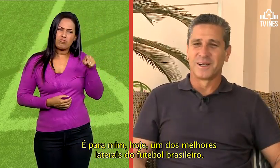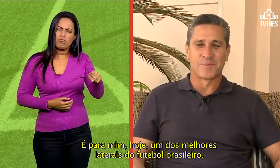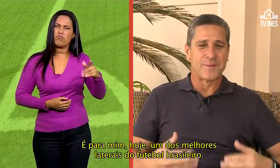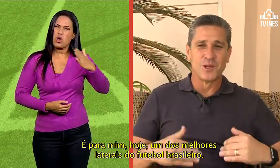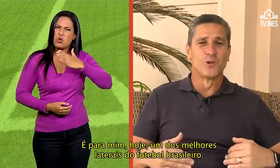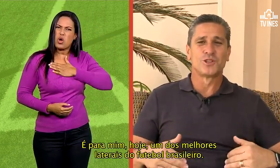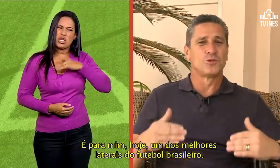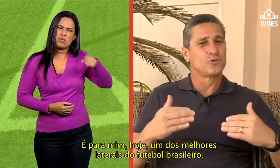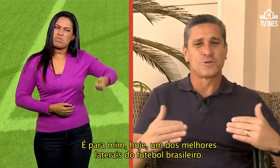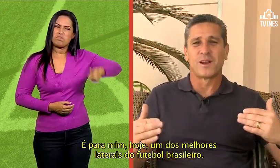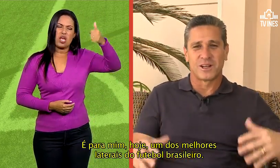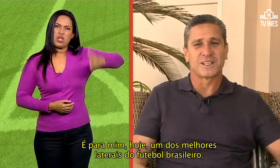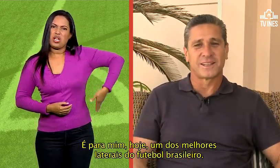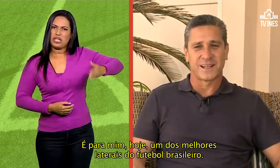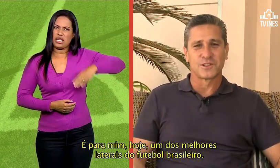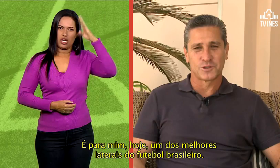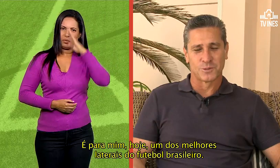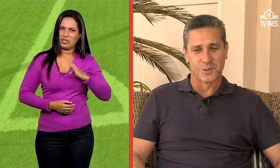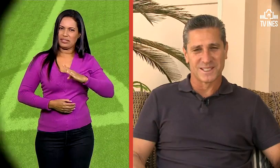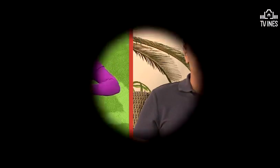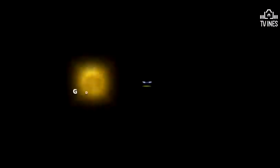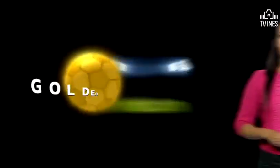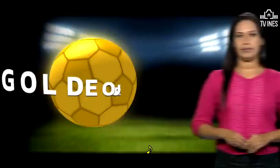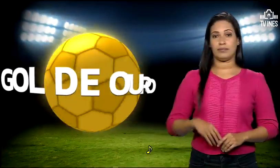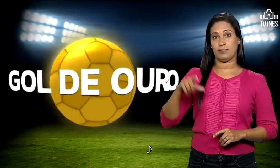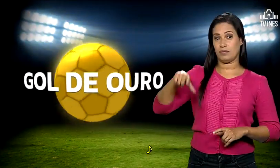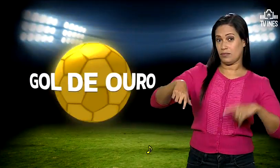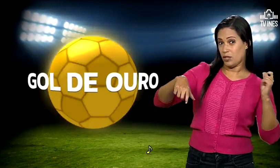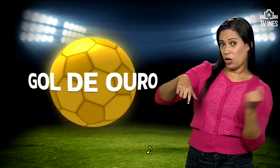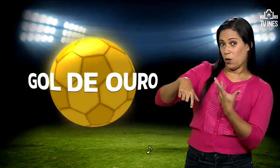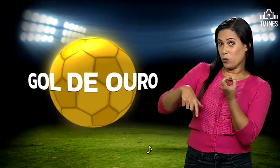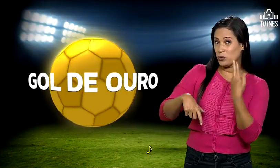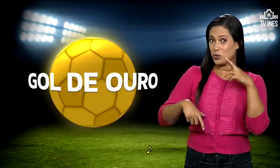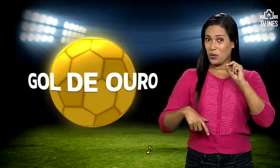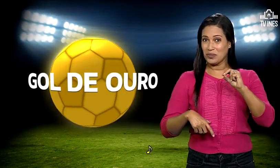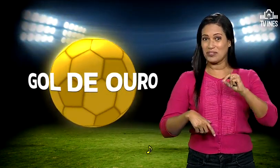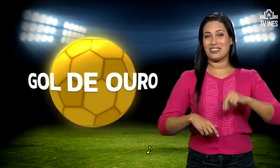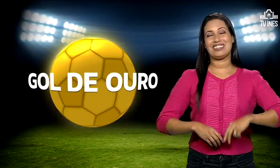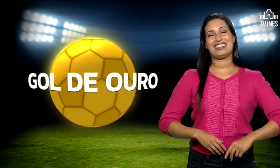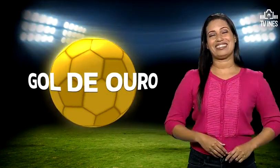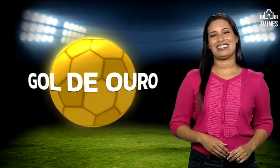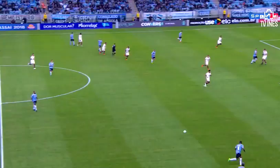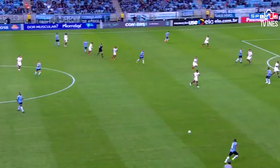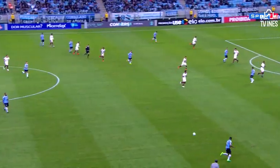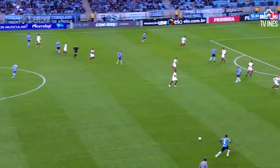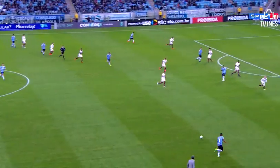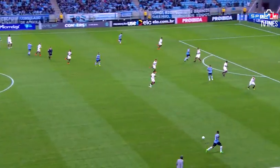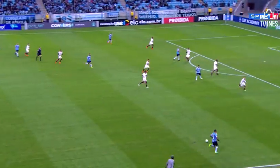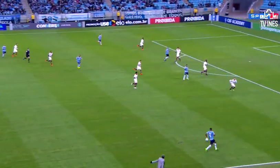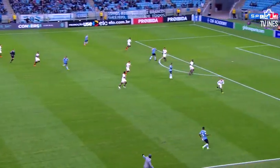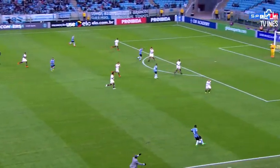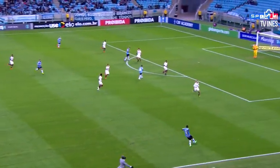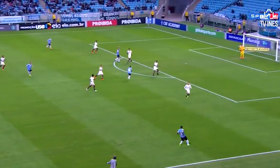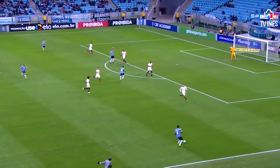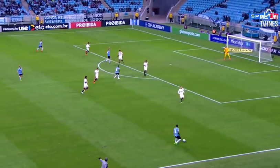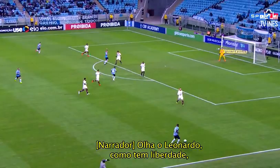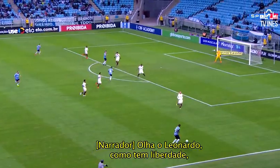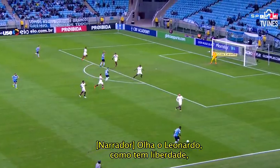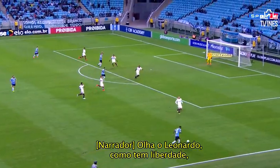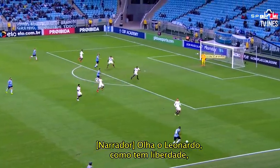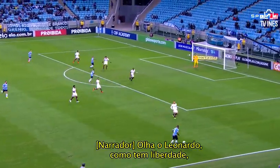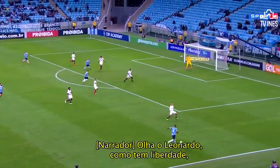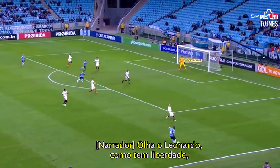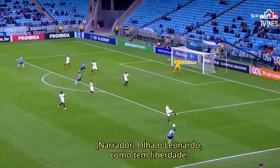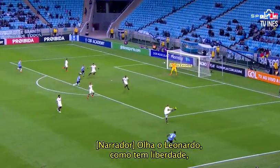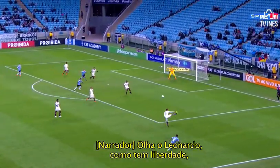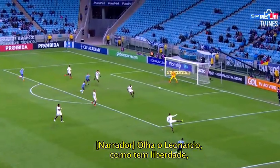muito. Para mim, hoje, um dos melhores laterais do futebol brasileiro. Gol de ouro. Olha